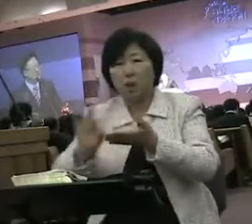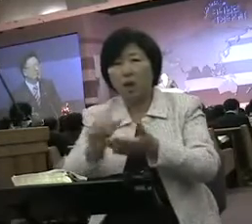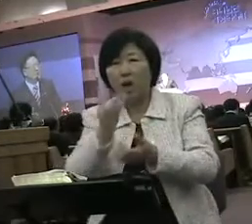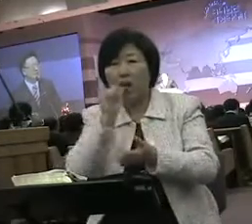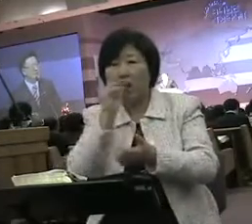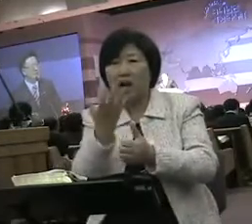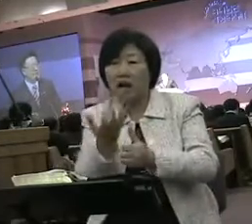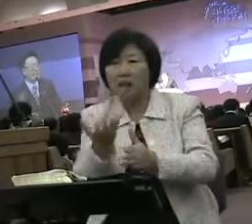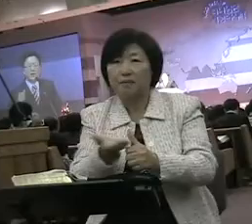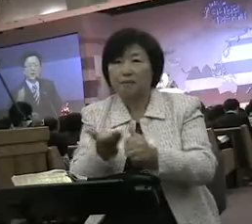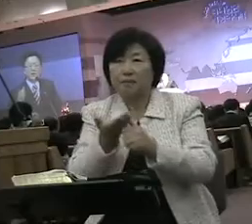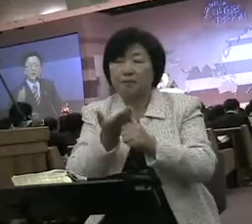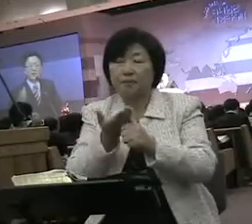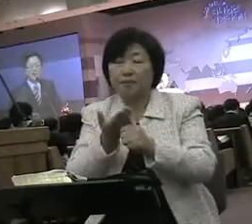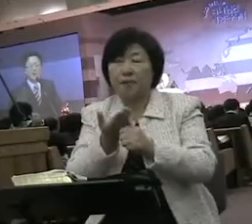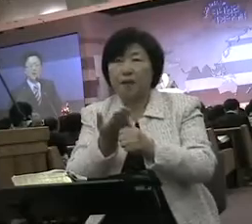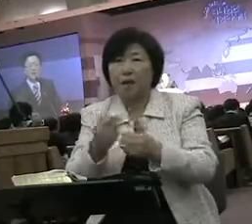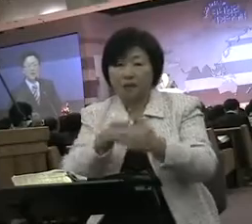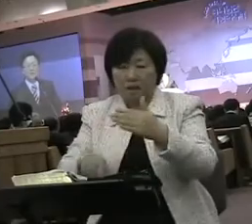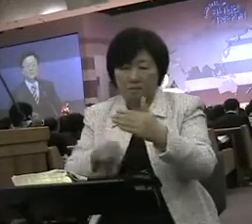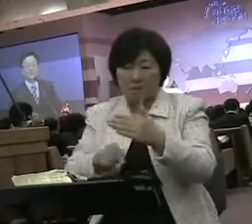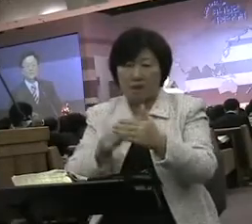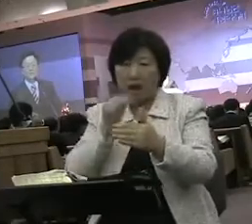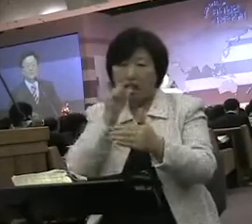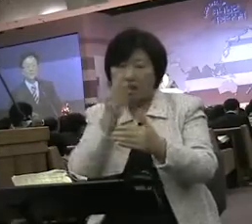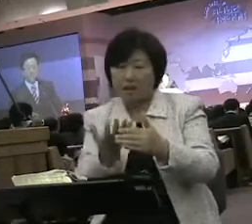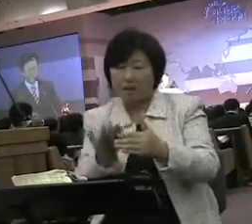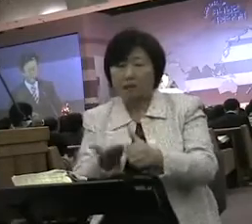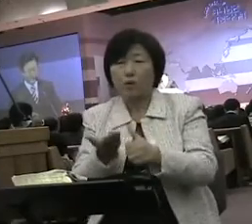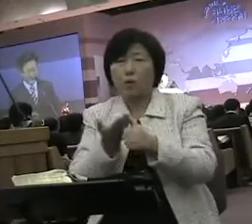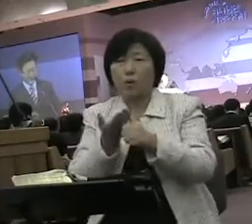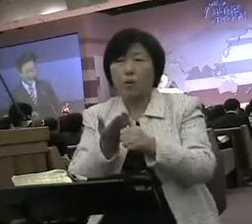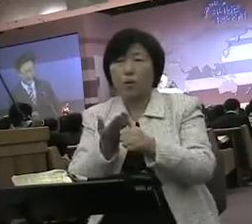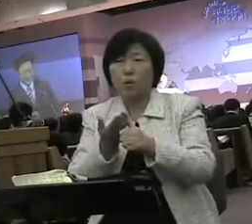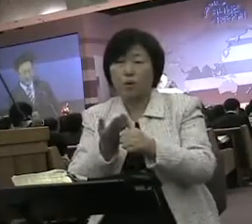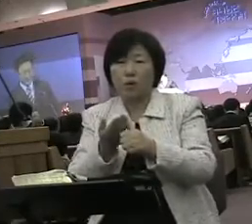그릇도 키우고, 사고의 그릇도 키우고.